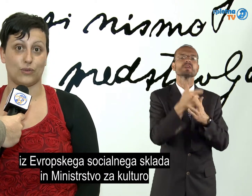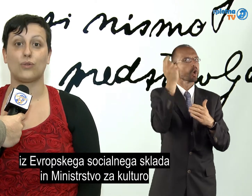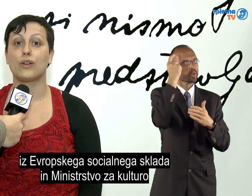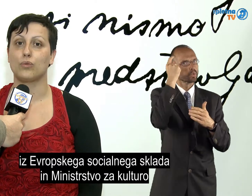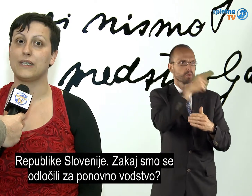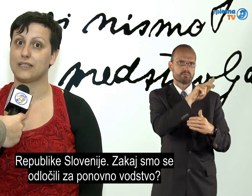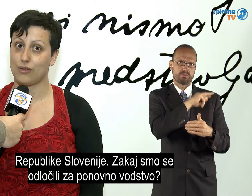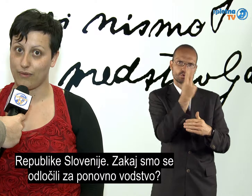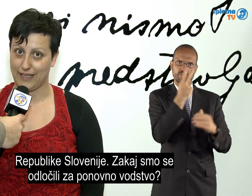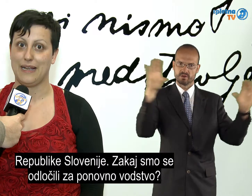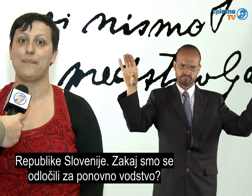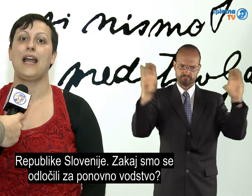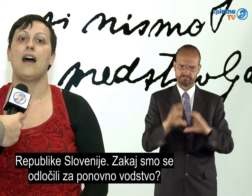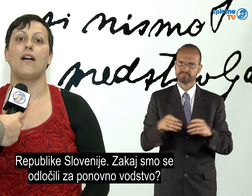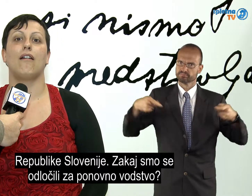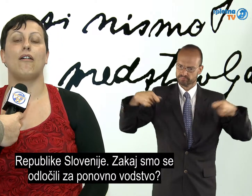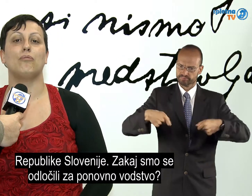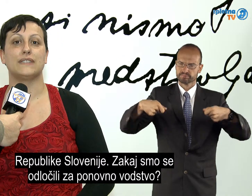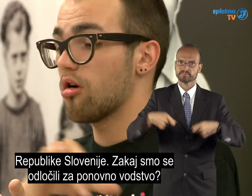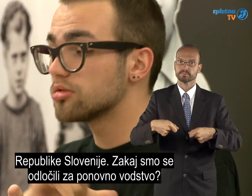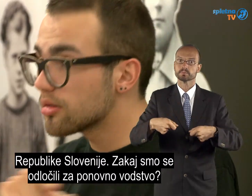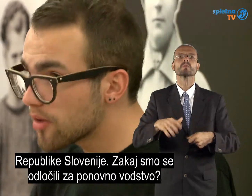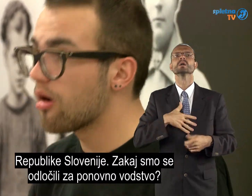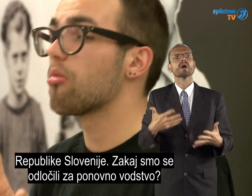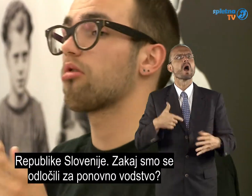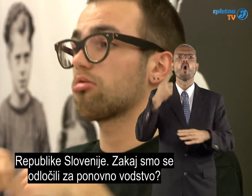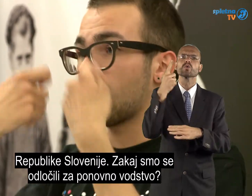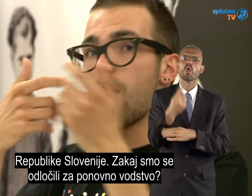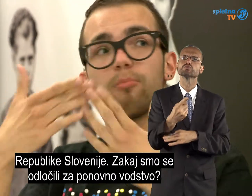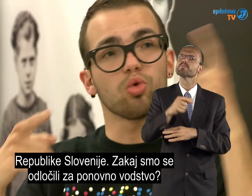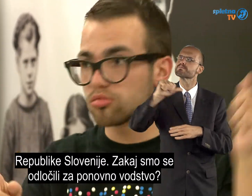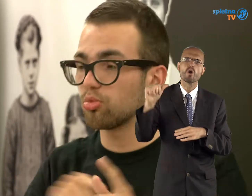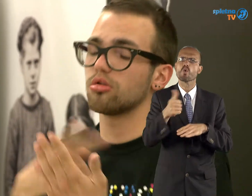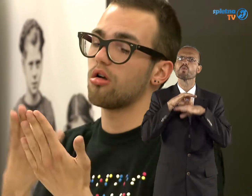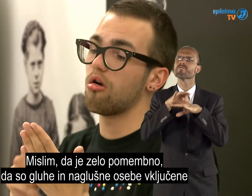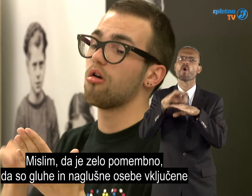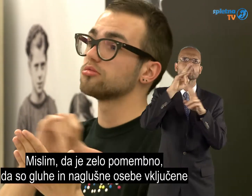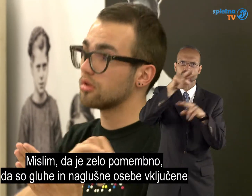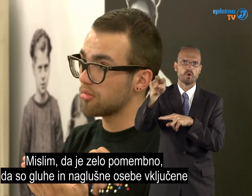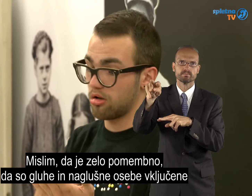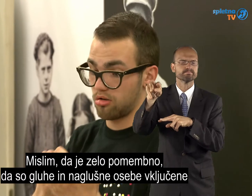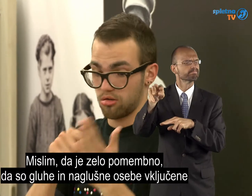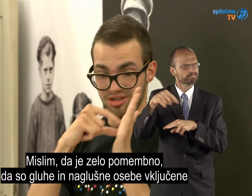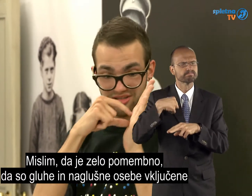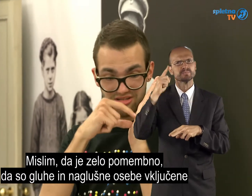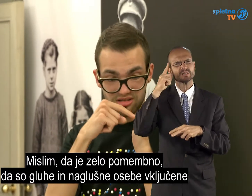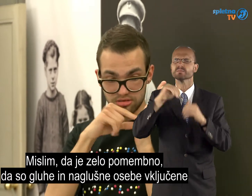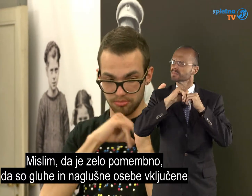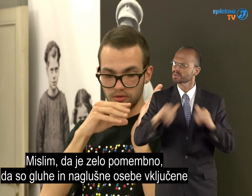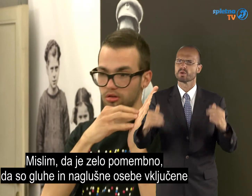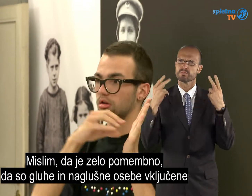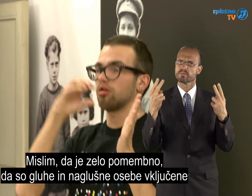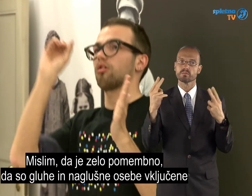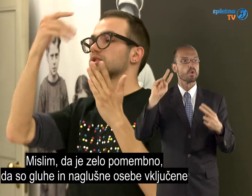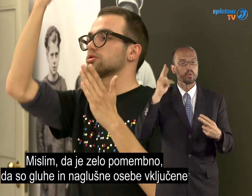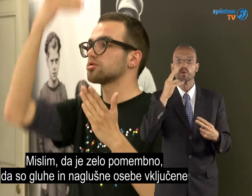za kulturo Republike Slovenije. Zakaj smo se odločili za ponovno vodstvo? Jaz mislim, da je zelo pomembno, da so